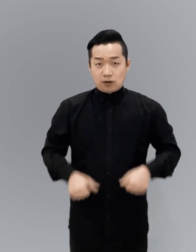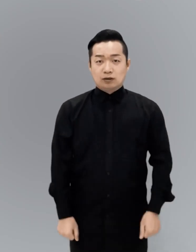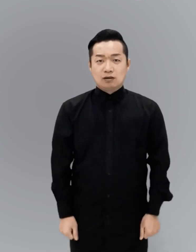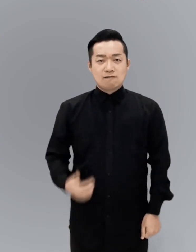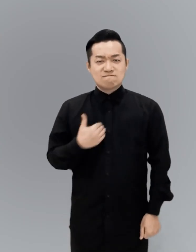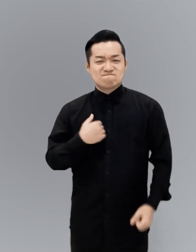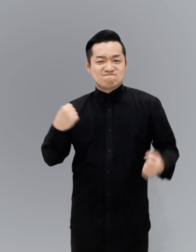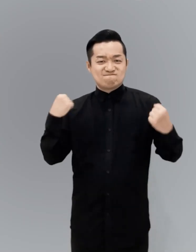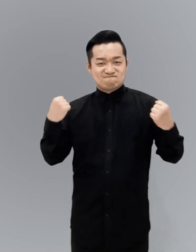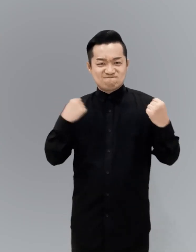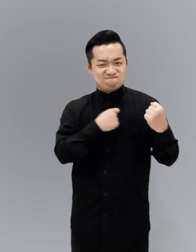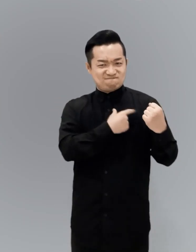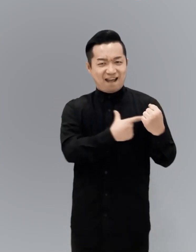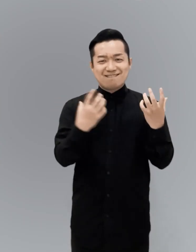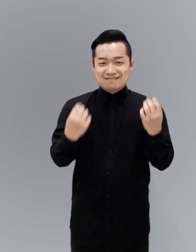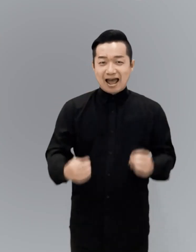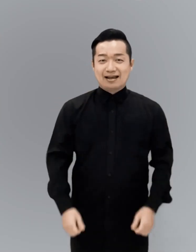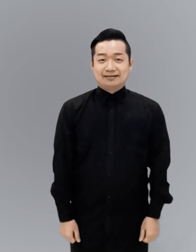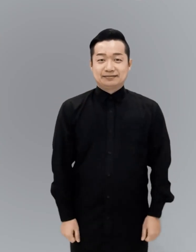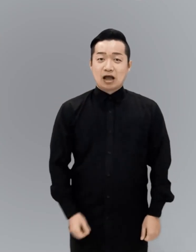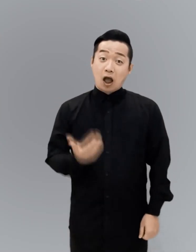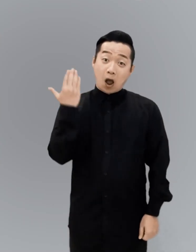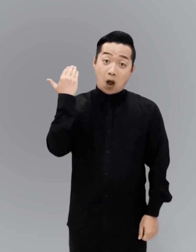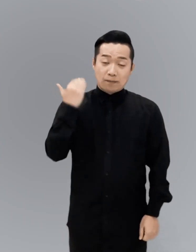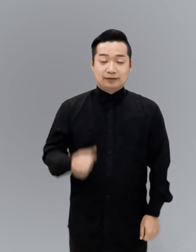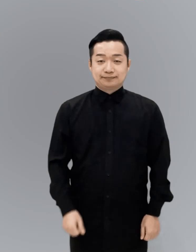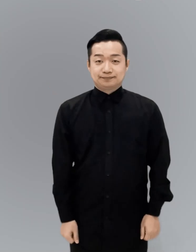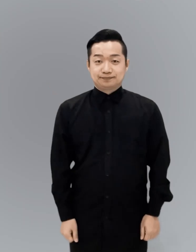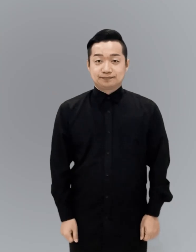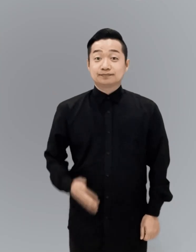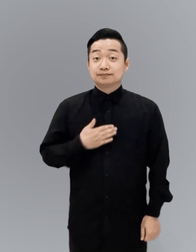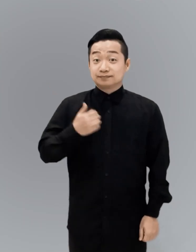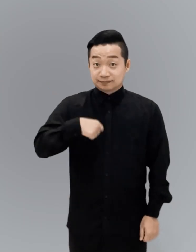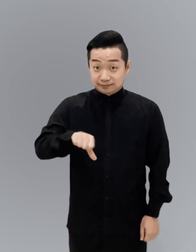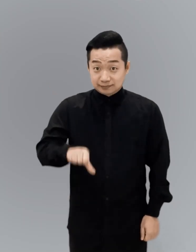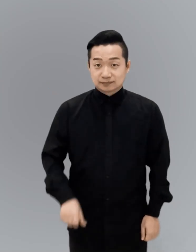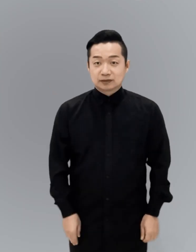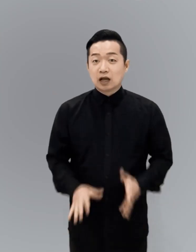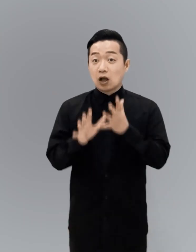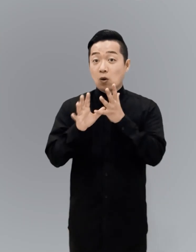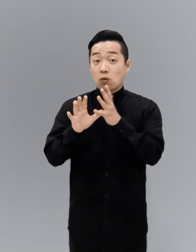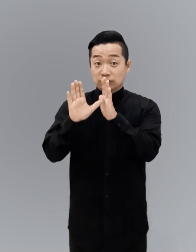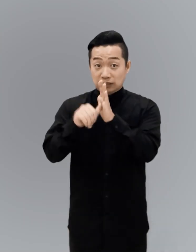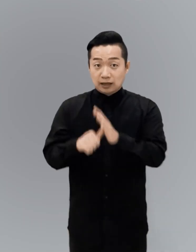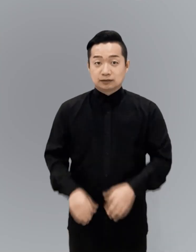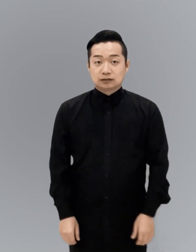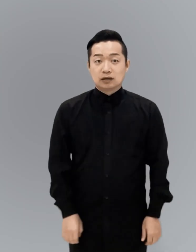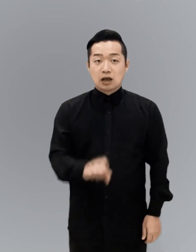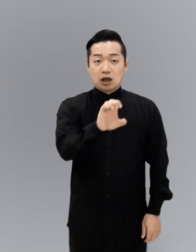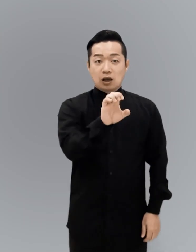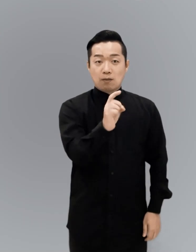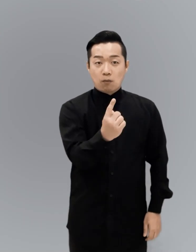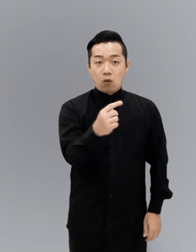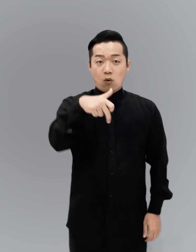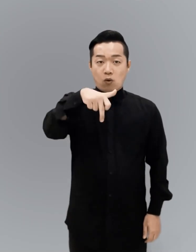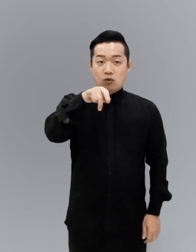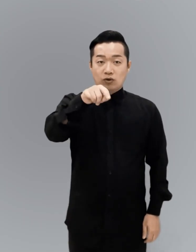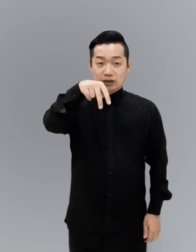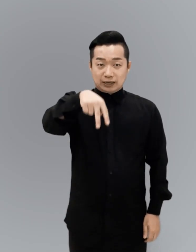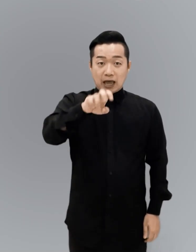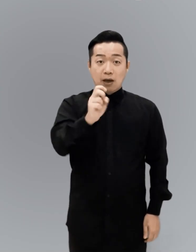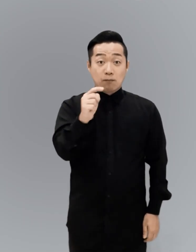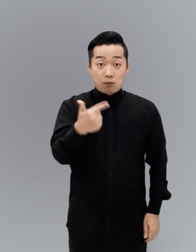같은데요. 제가 체력이 워낙에 좋다 보니까 얼마 전에는 아이 소풍 갈 때